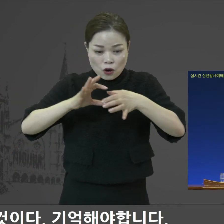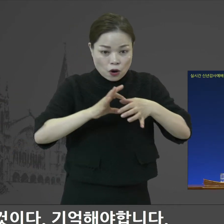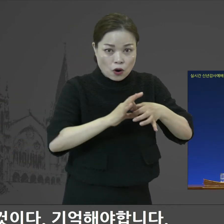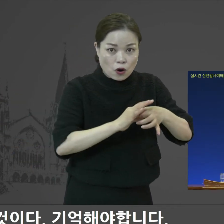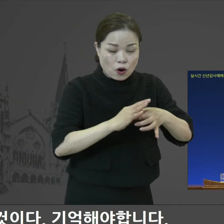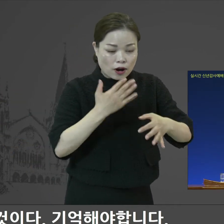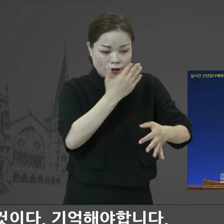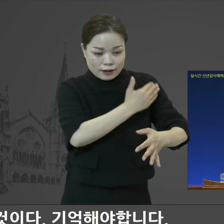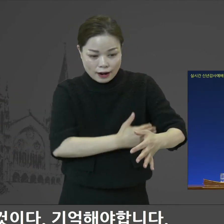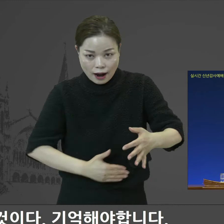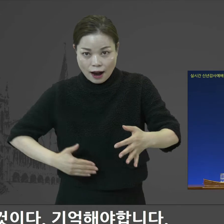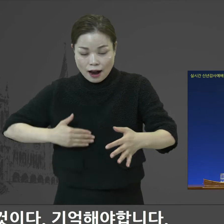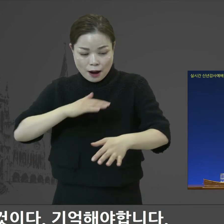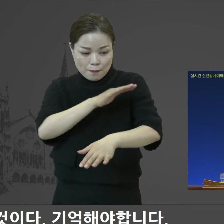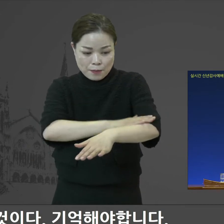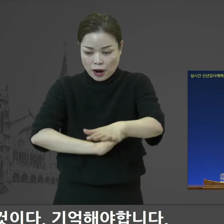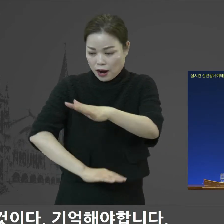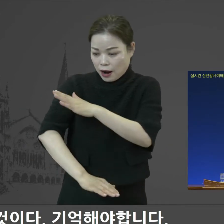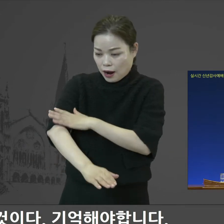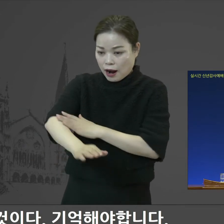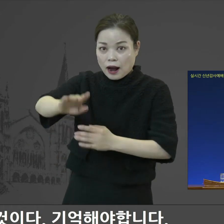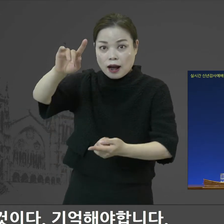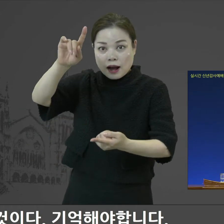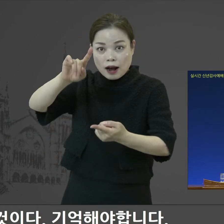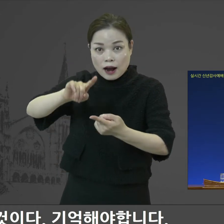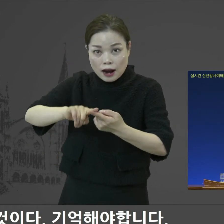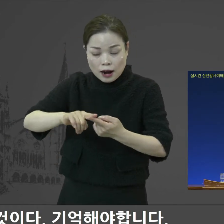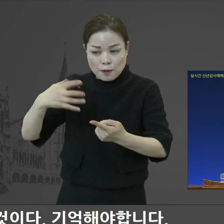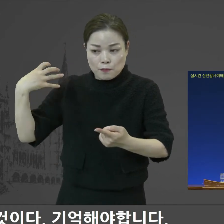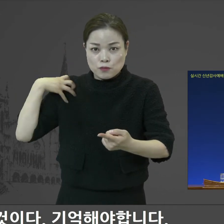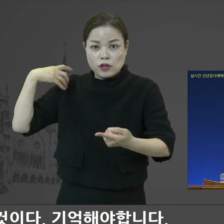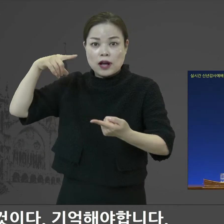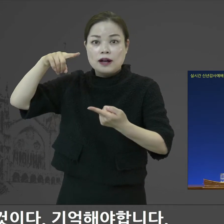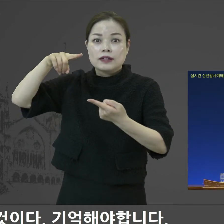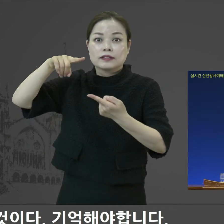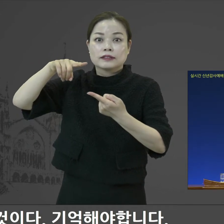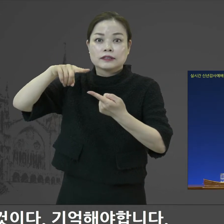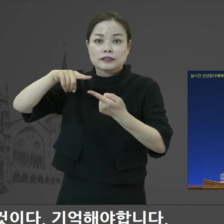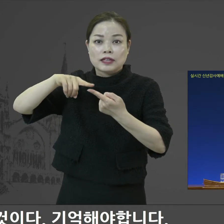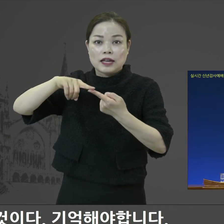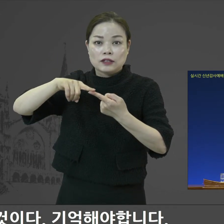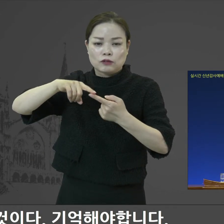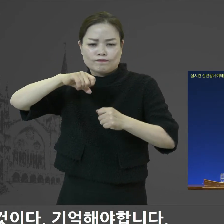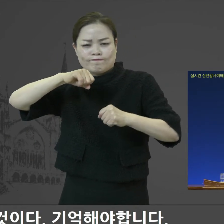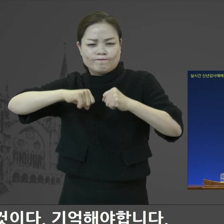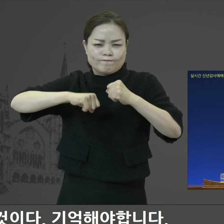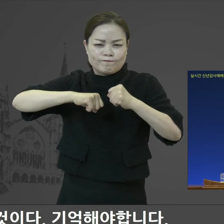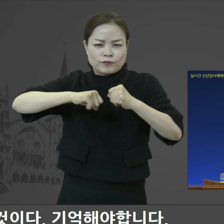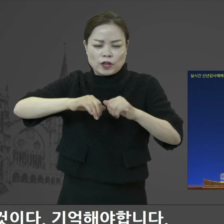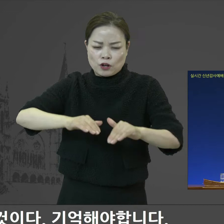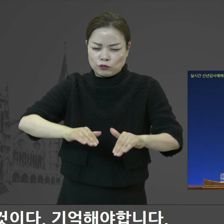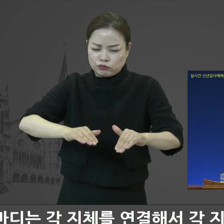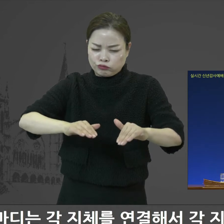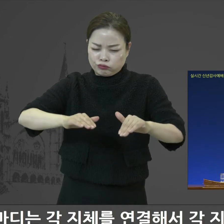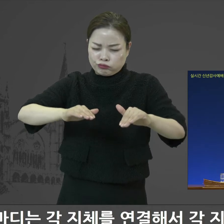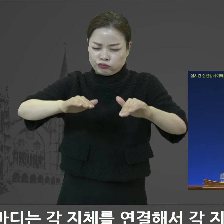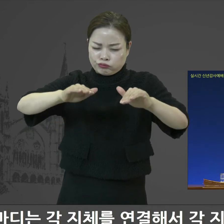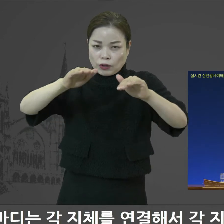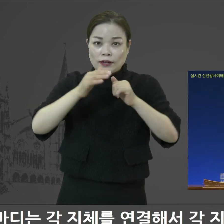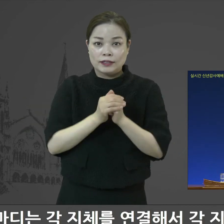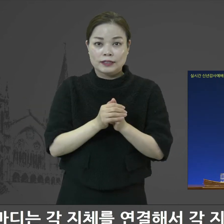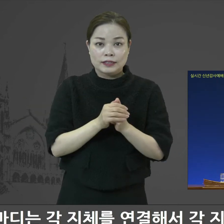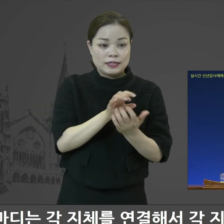각 지체의 분량대로 역사하여 그 몸을 자라게 하는 원동력입니다.